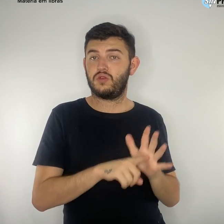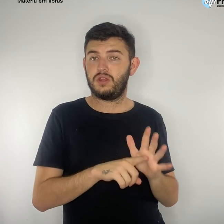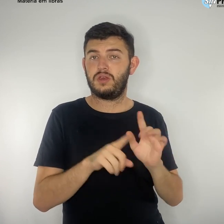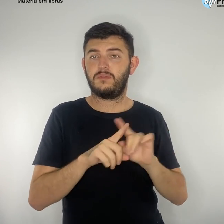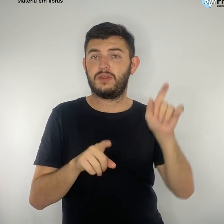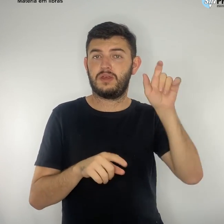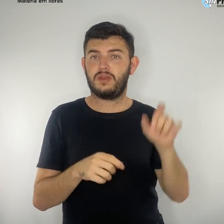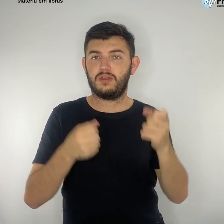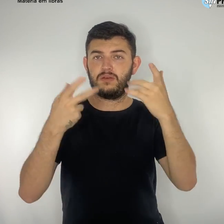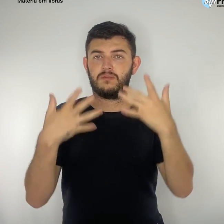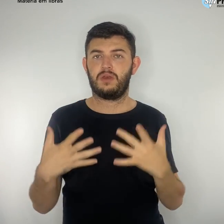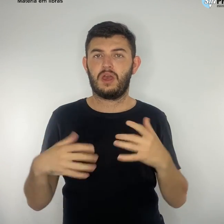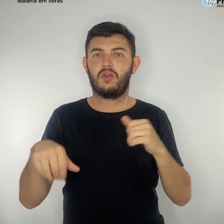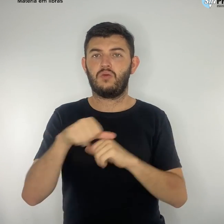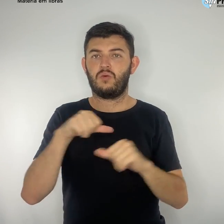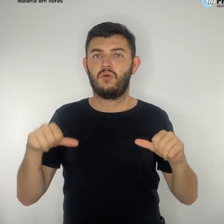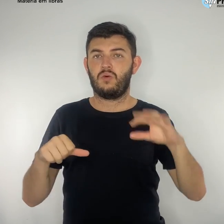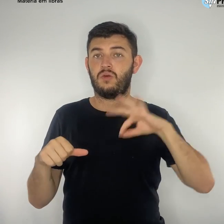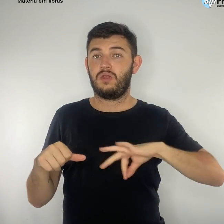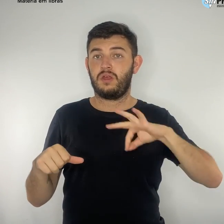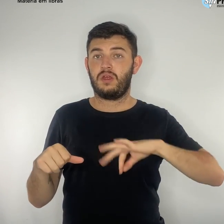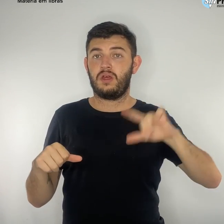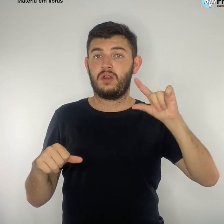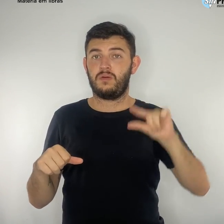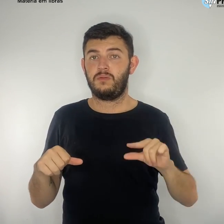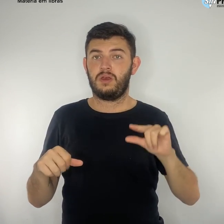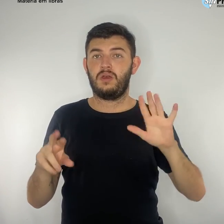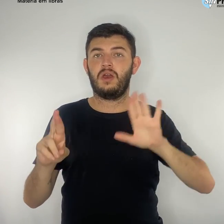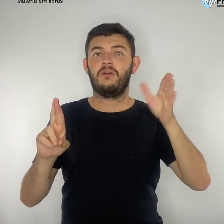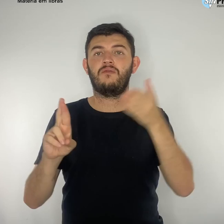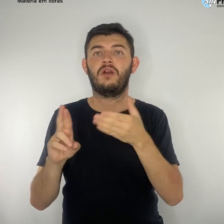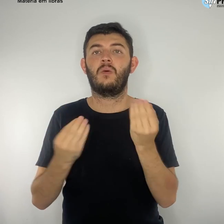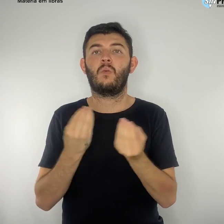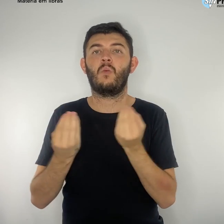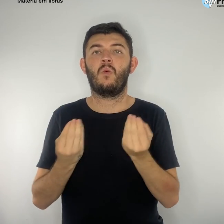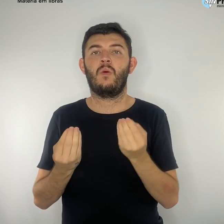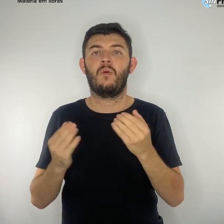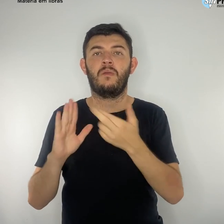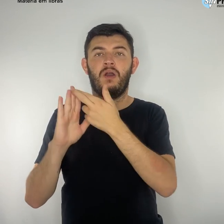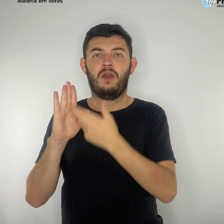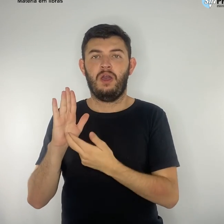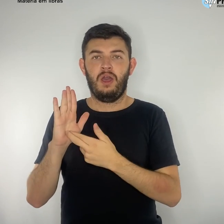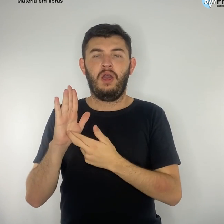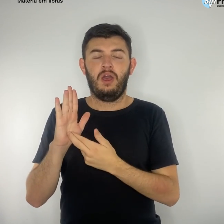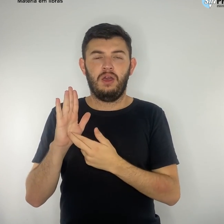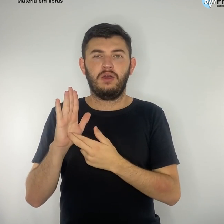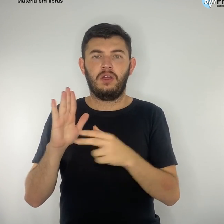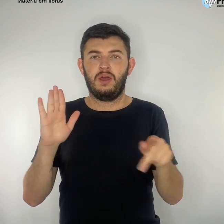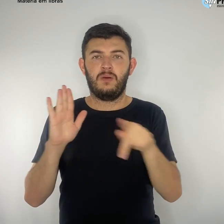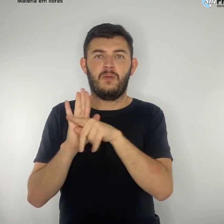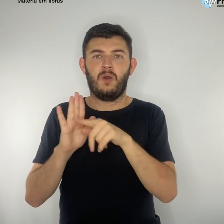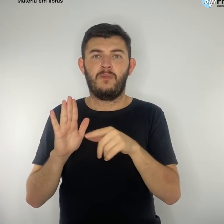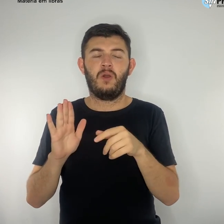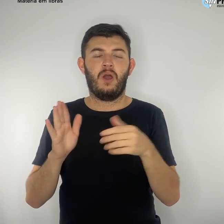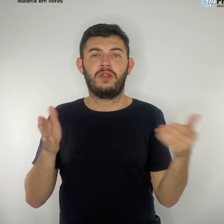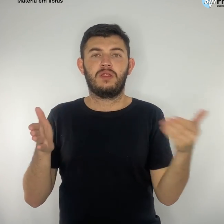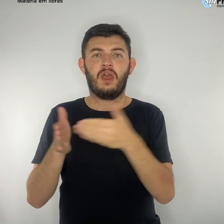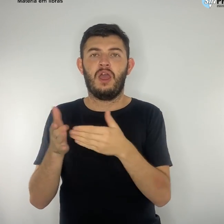atualizou o salário mínimo, tendo como referência a regra que vigorou no país até 2020, de aumento